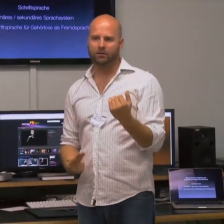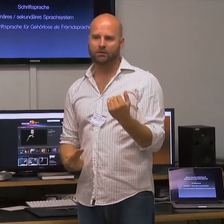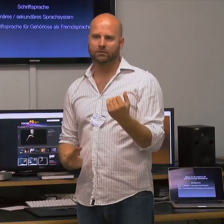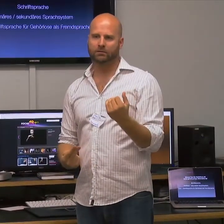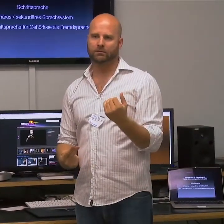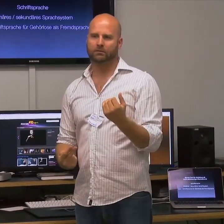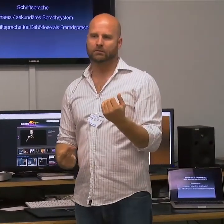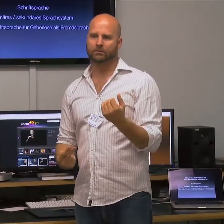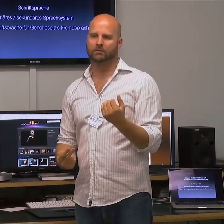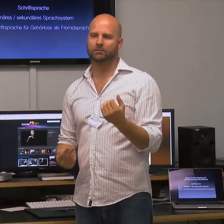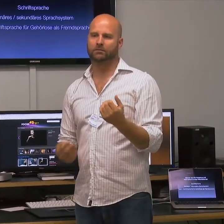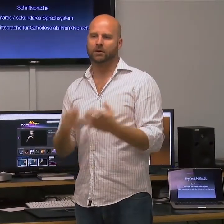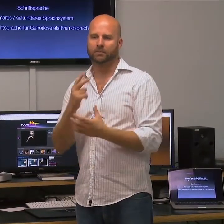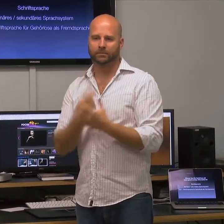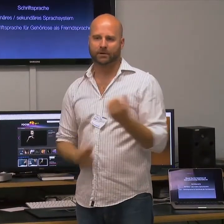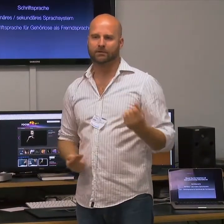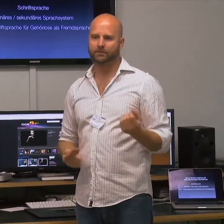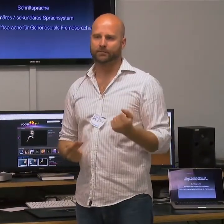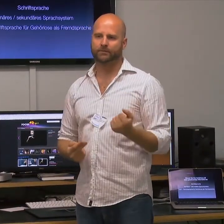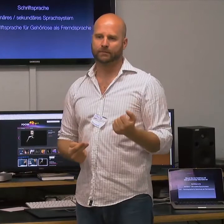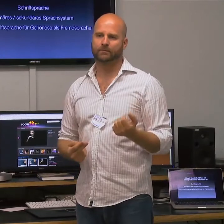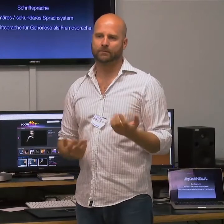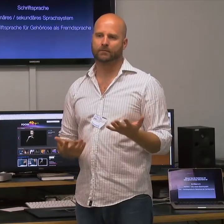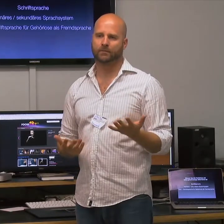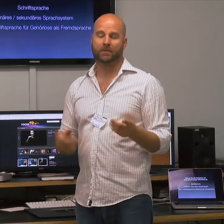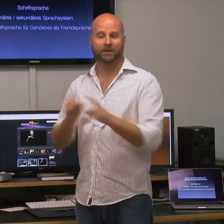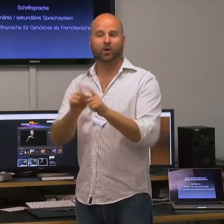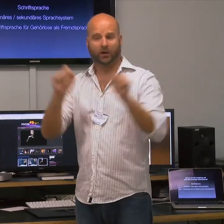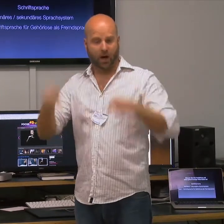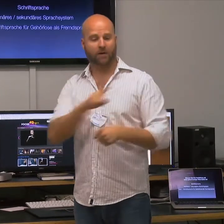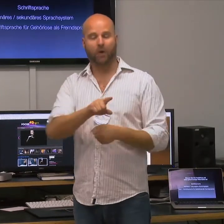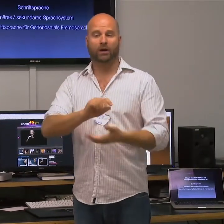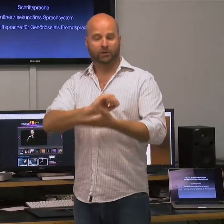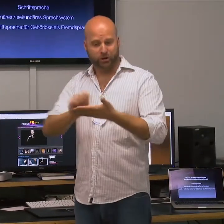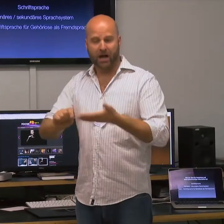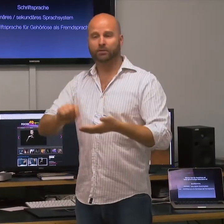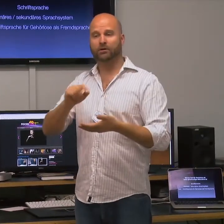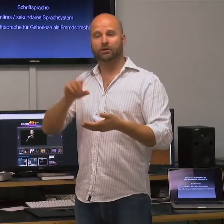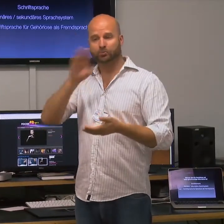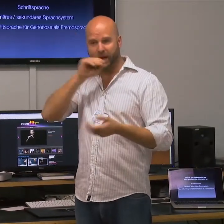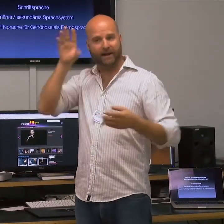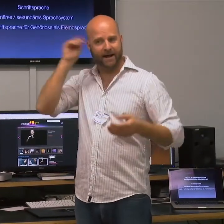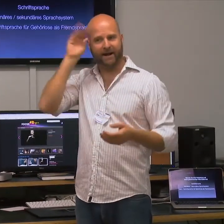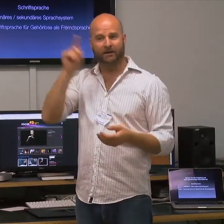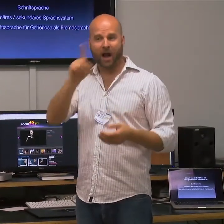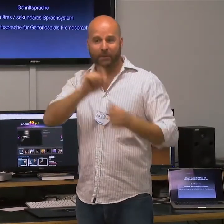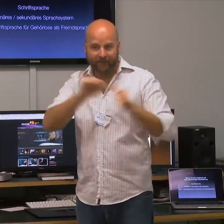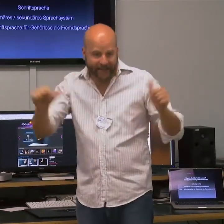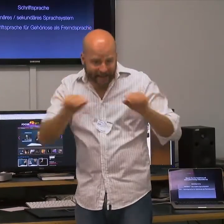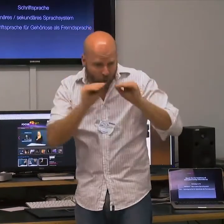zwar nicht nur Gebärdensprache, sondern wir fördern das Bilinguale. Das heißt, dann kann er später auch